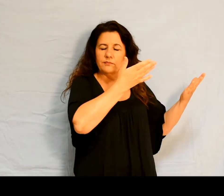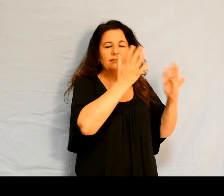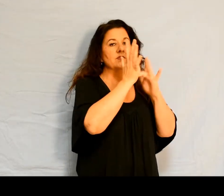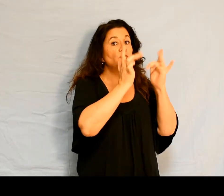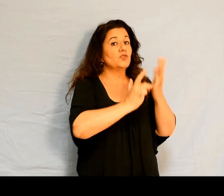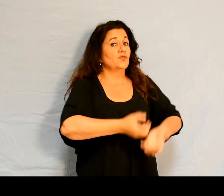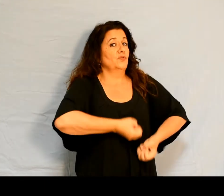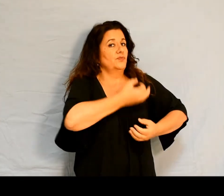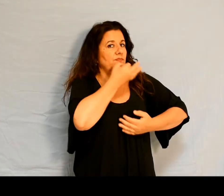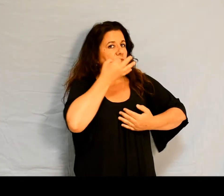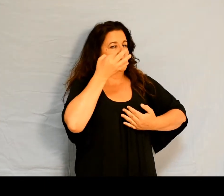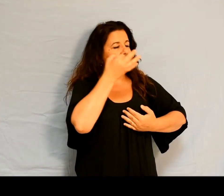écoutez cette parole.